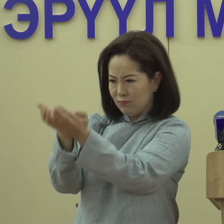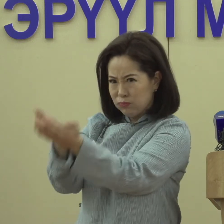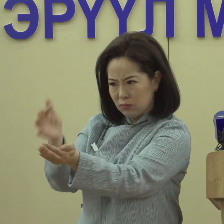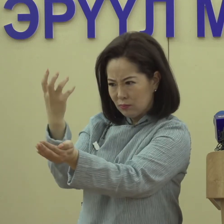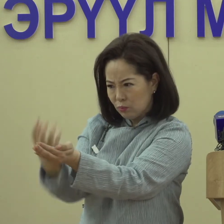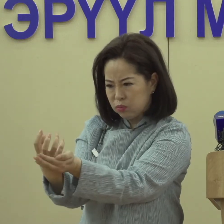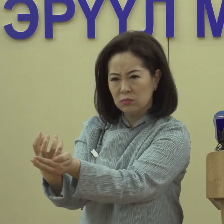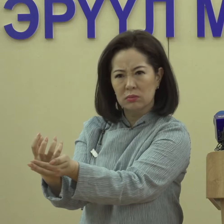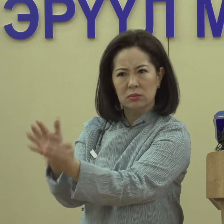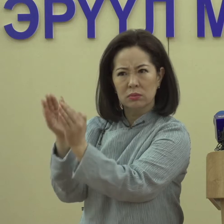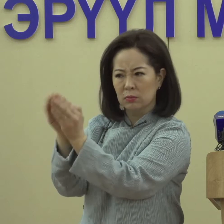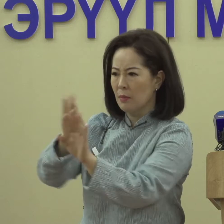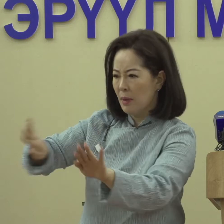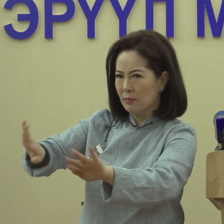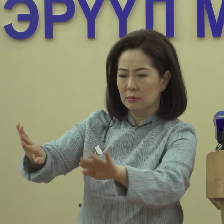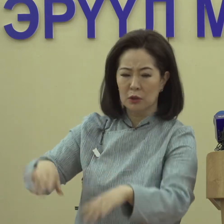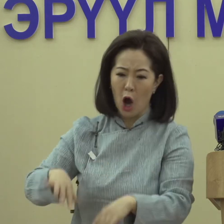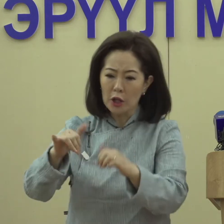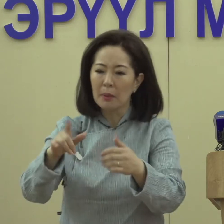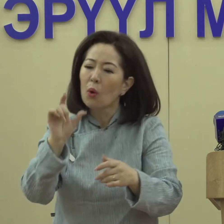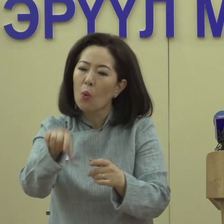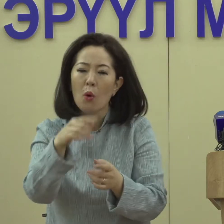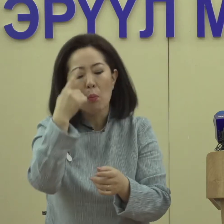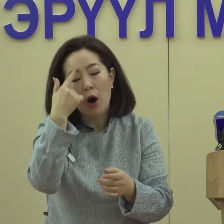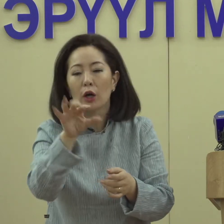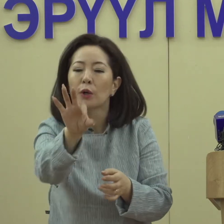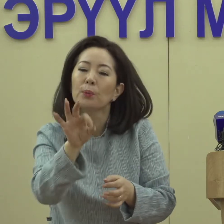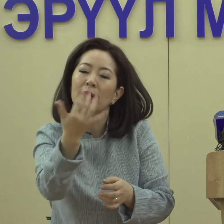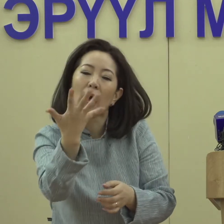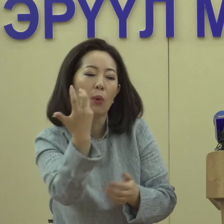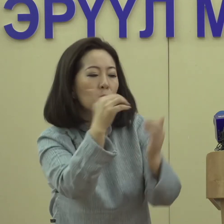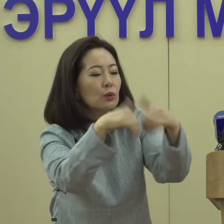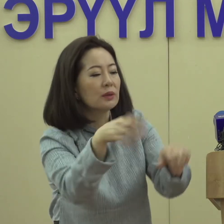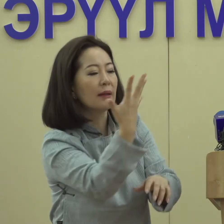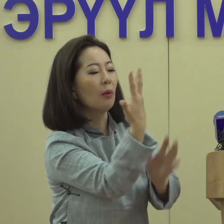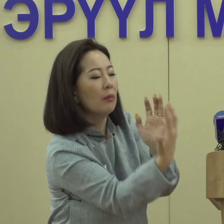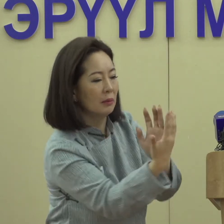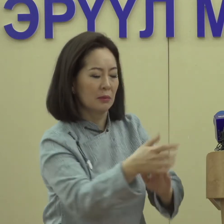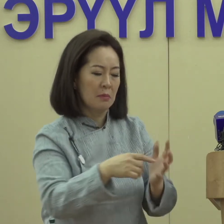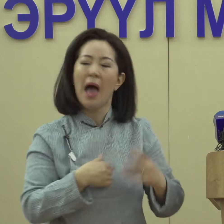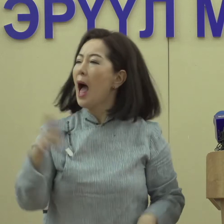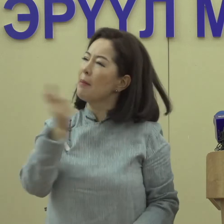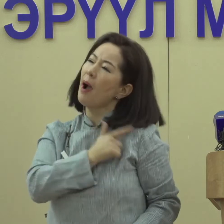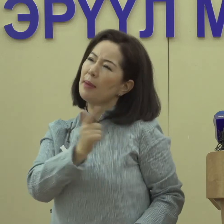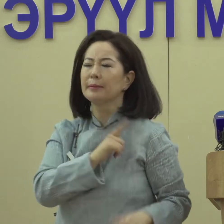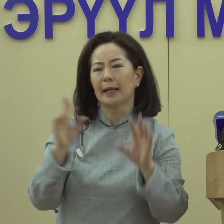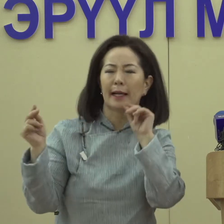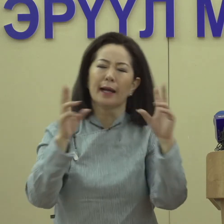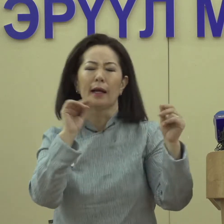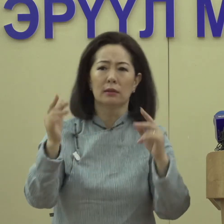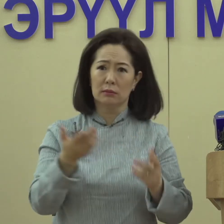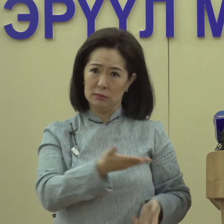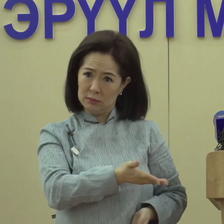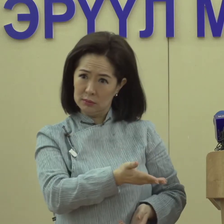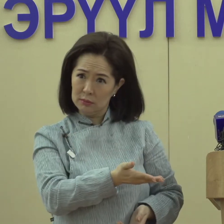гэтэл манайх бол нэг одоо 5-10 хүнийг тусгаарлах байрны тусгаарлахаар л одоо бас гомдол чиргэдэл одоо үүсгээд ийм яриа хэл гаргаад